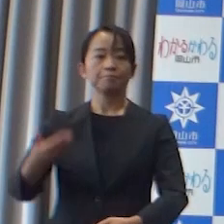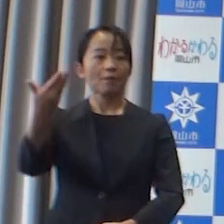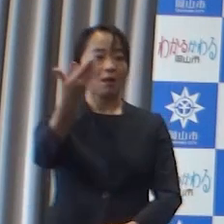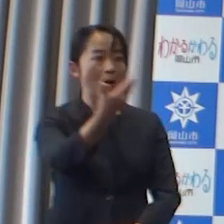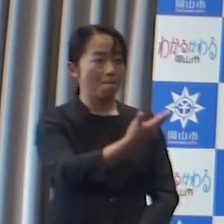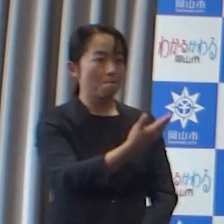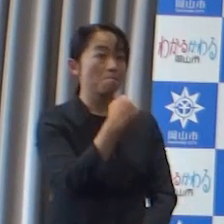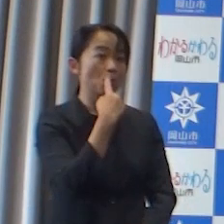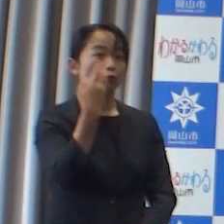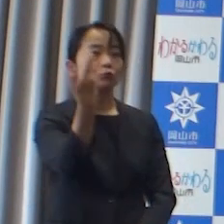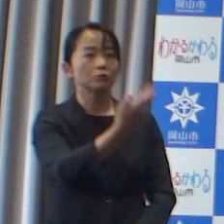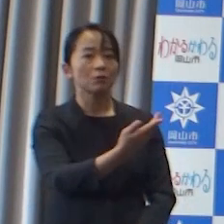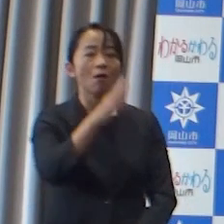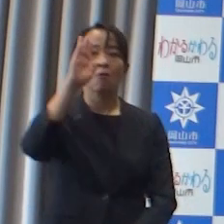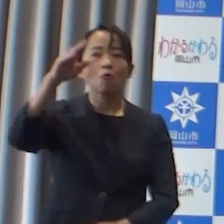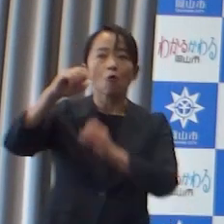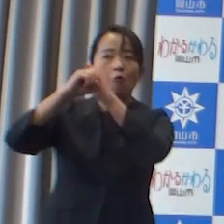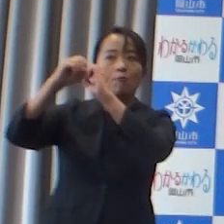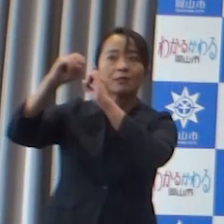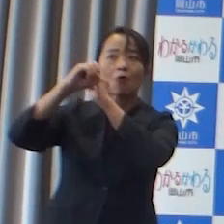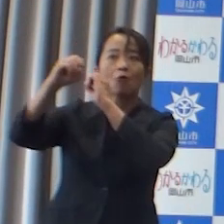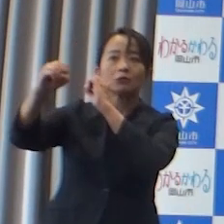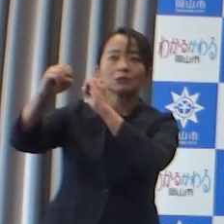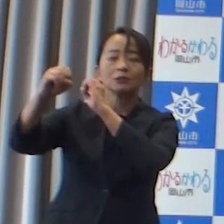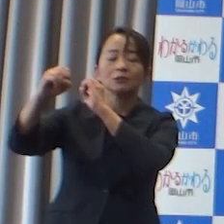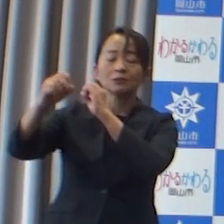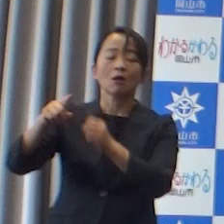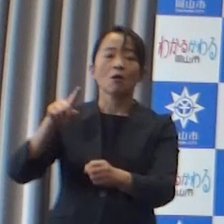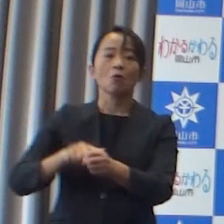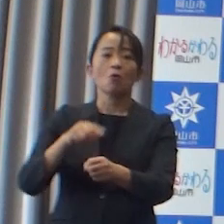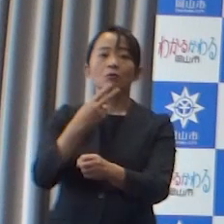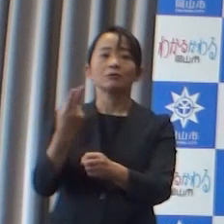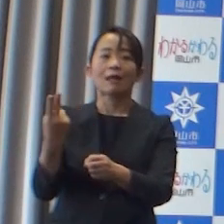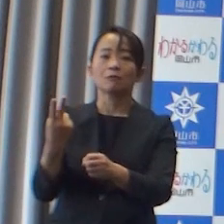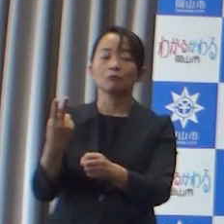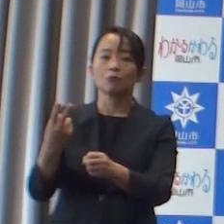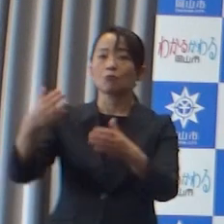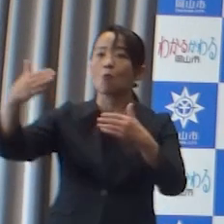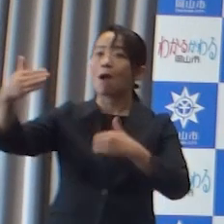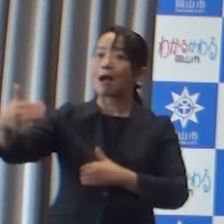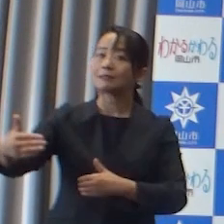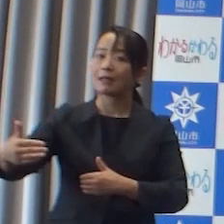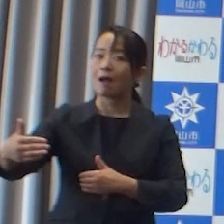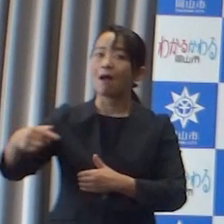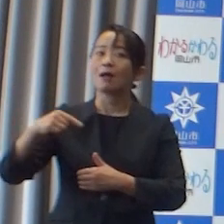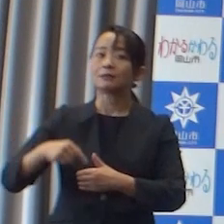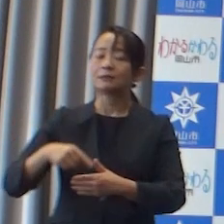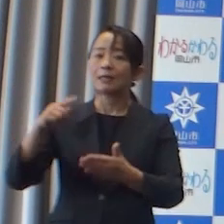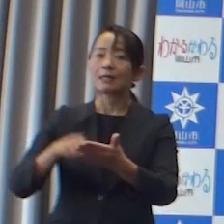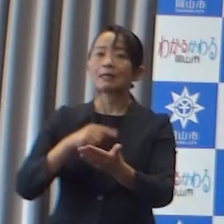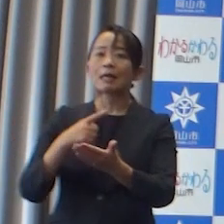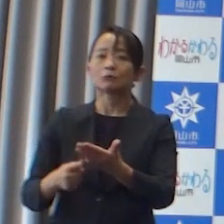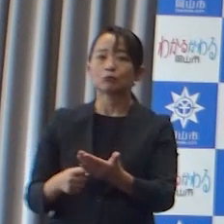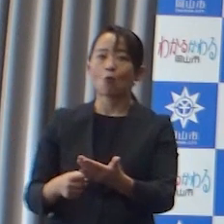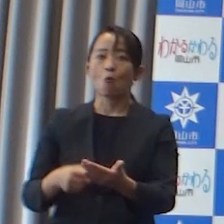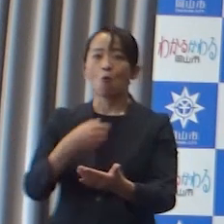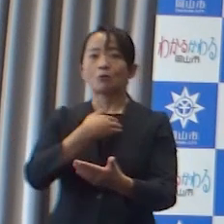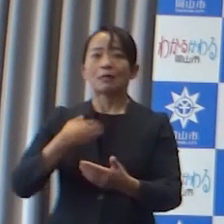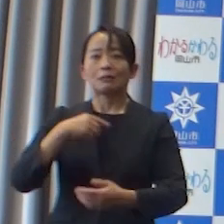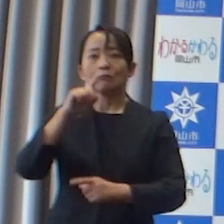最後に、今後の見通しについて、今年度中に、まあ、早い決着を目指すというふうにはおっしゃっていますが、今年度中に結論は出るでしょうか、教えて